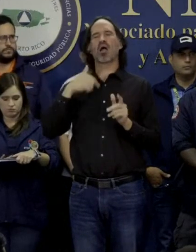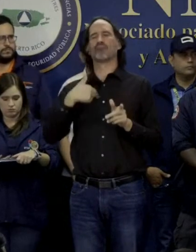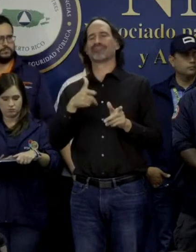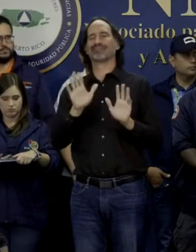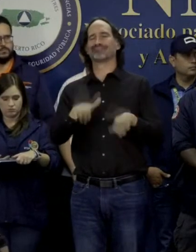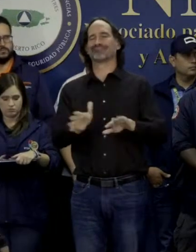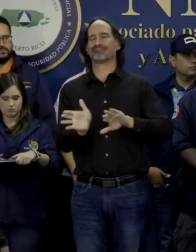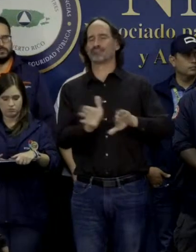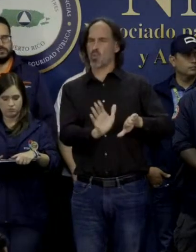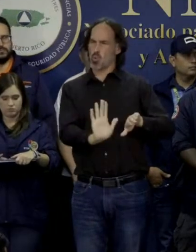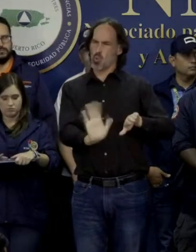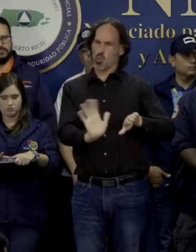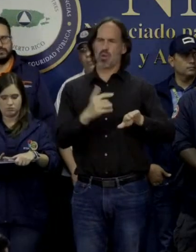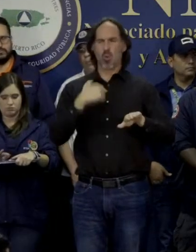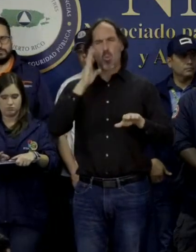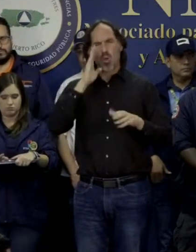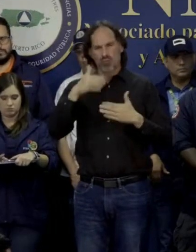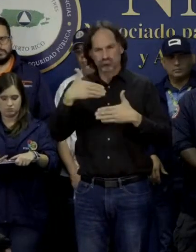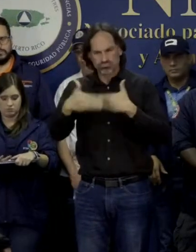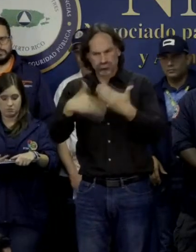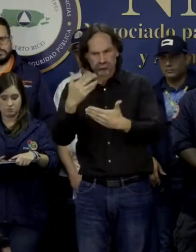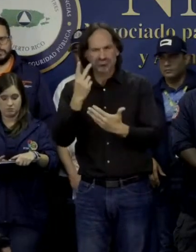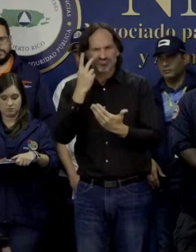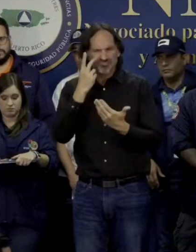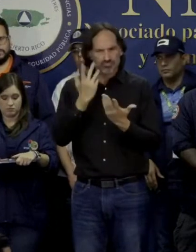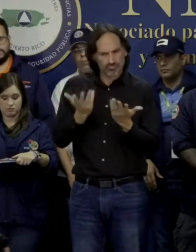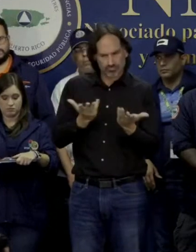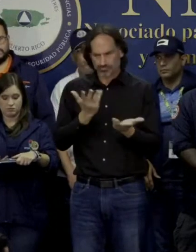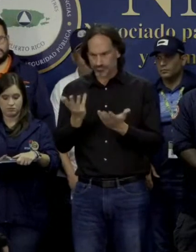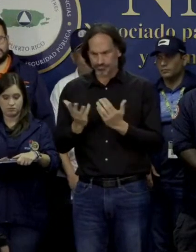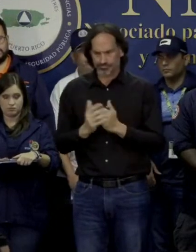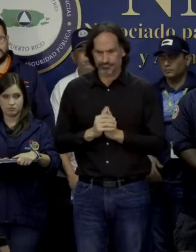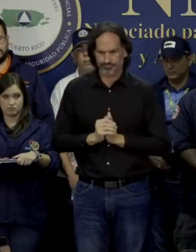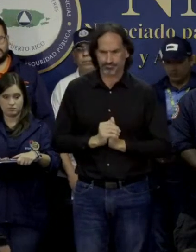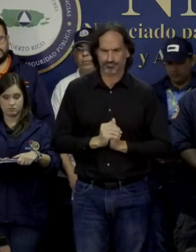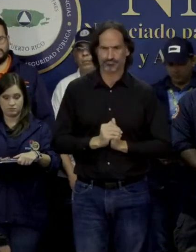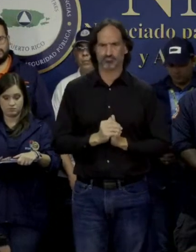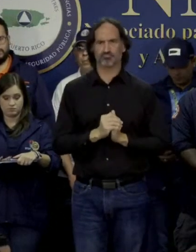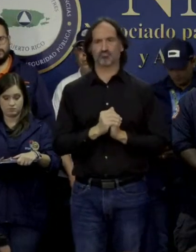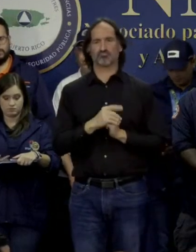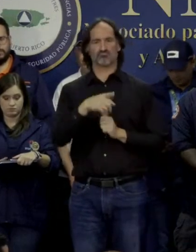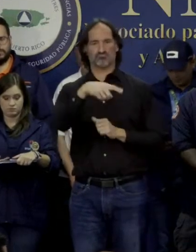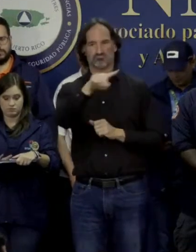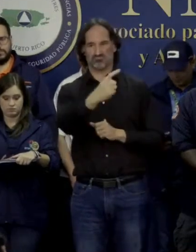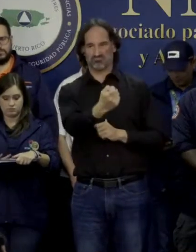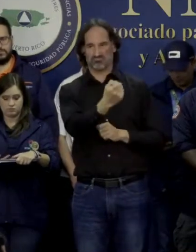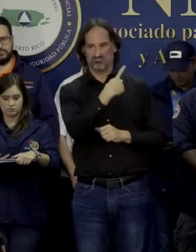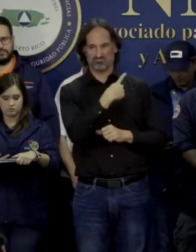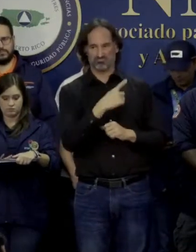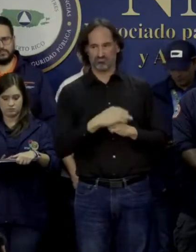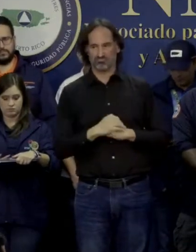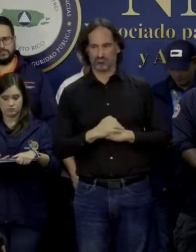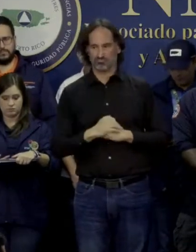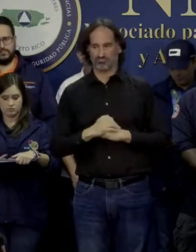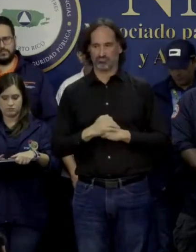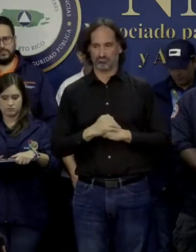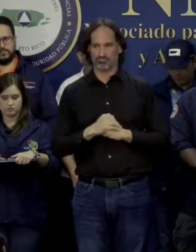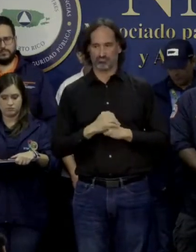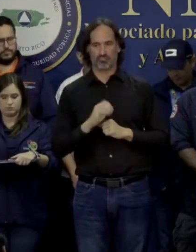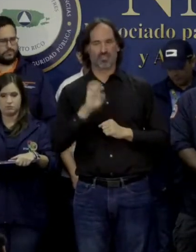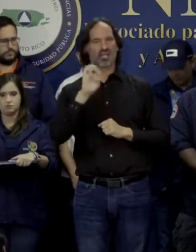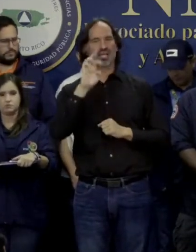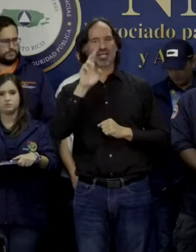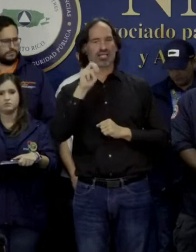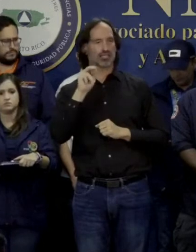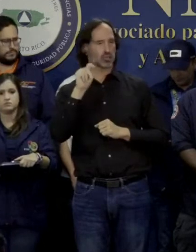tomado al momento. Okay. Para Ernesto Morales, ya hay gente que ha planteado, que